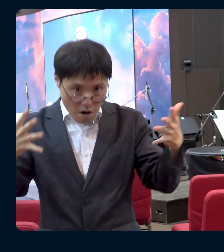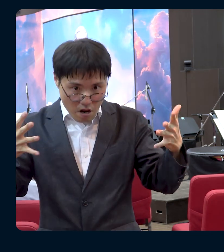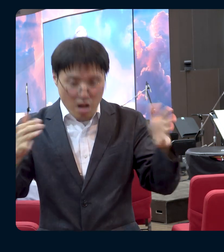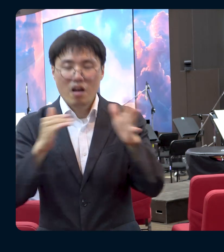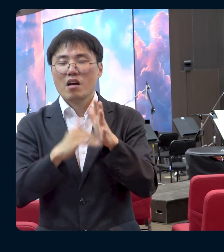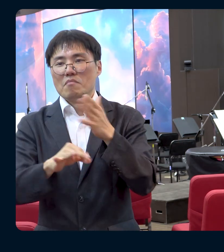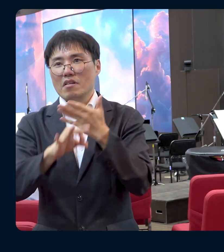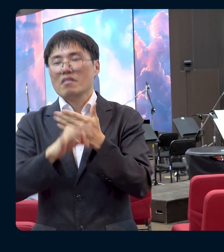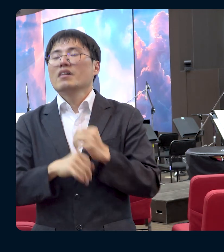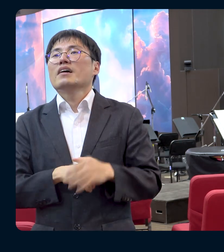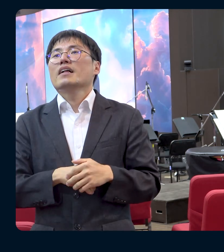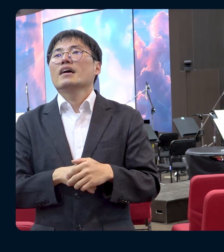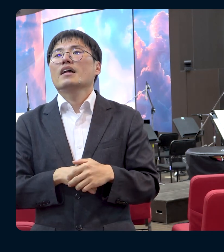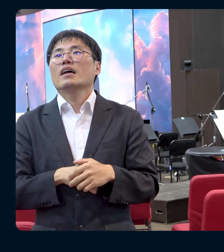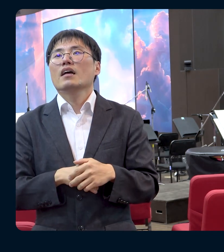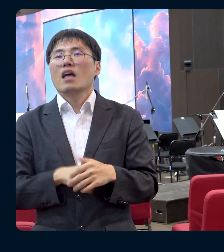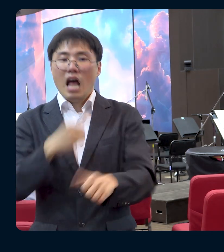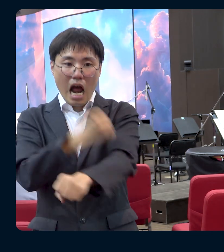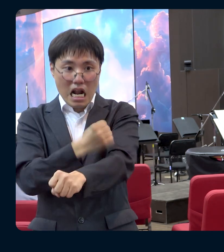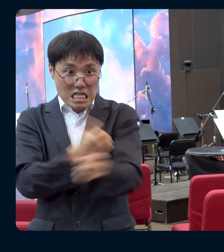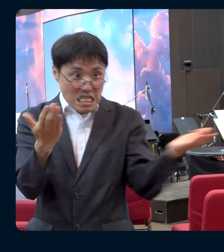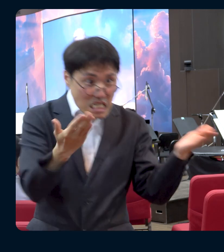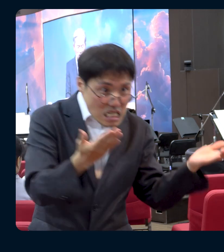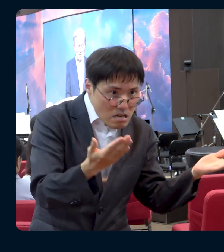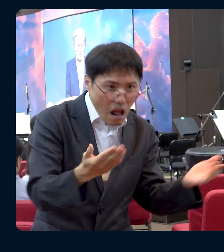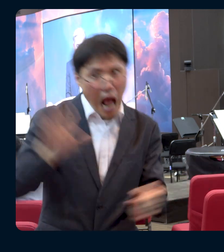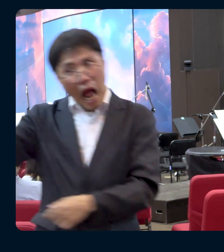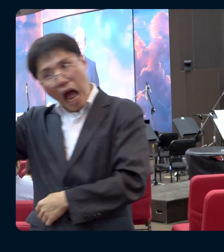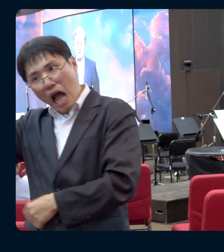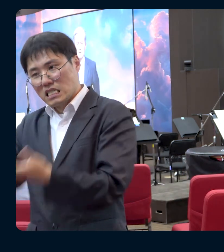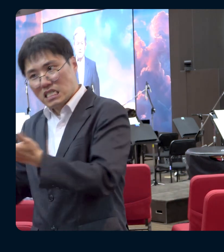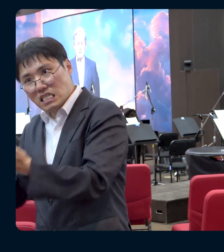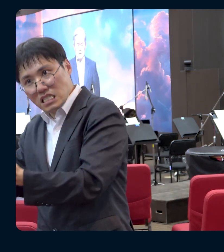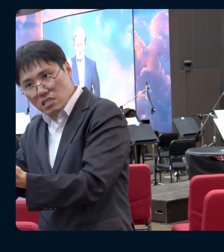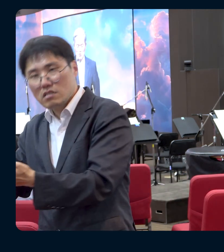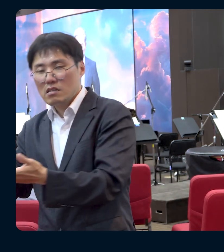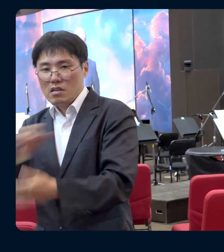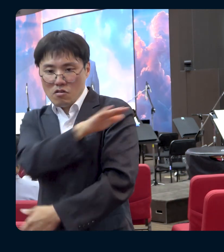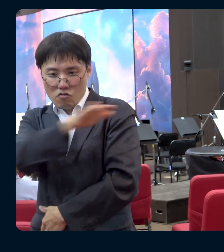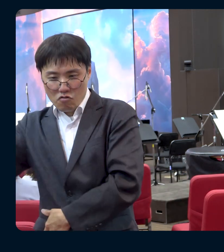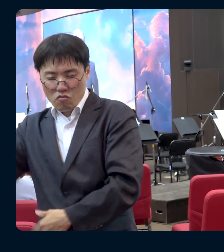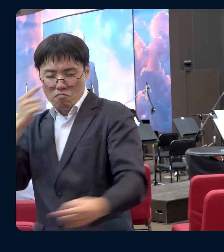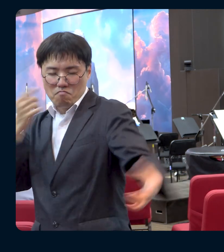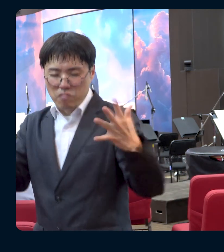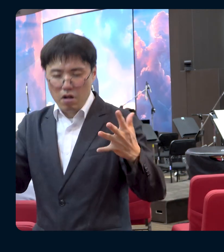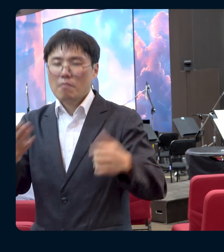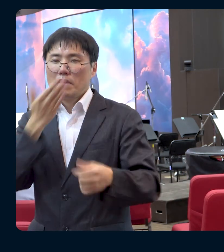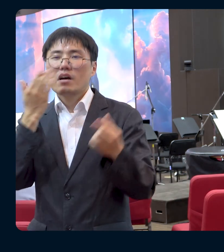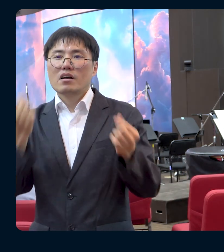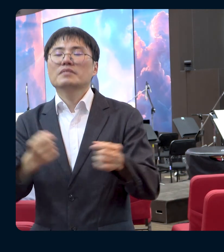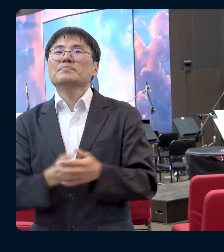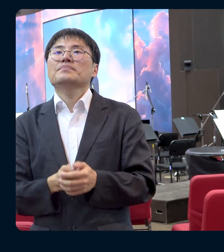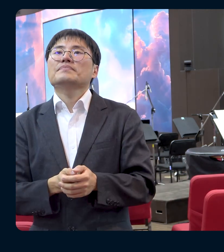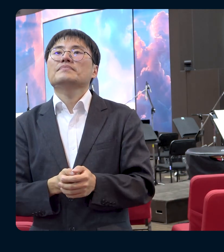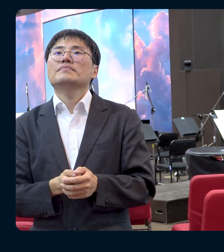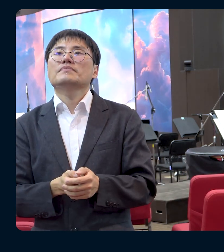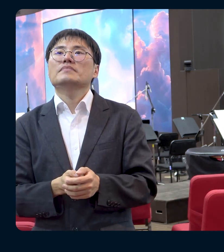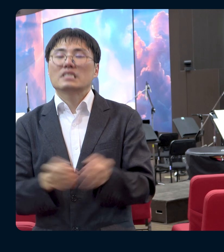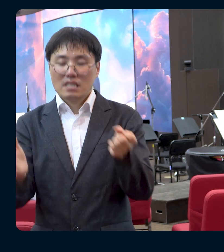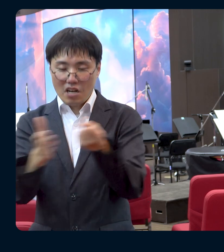소속을 분명히 하면, 그렇습니다, 해야 할 것과 안 해야 할 것의 그 기준이 분명해지는